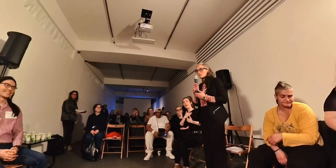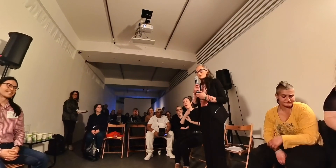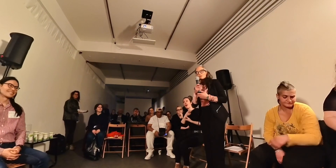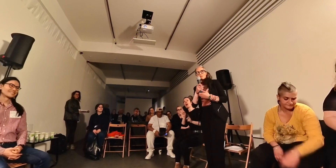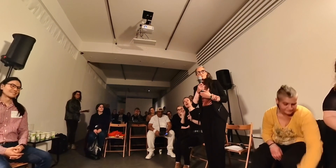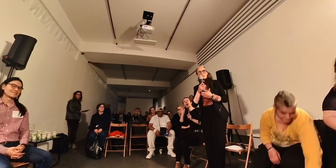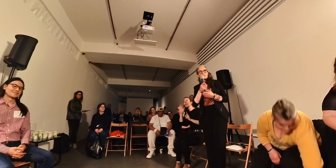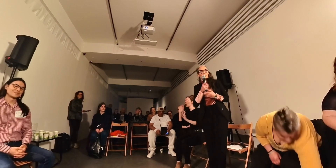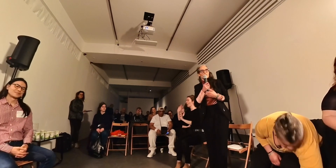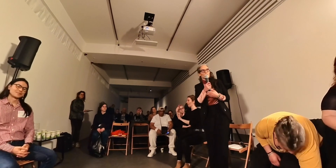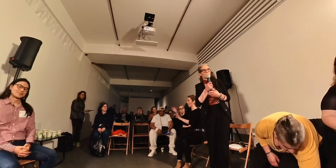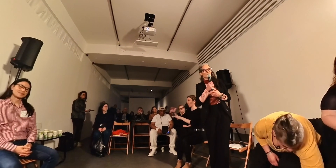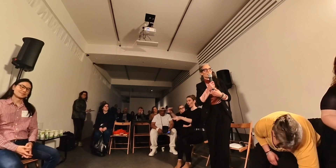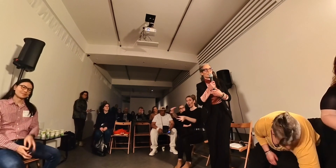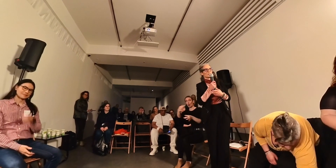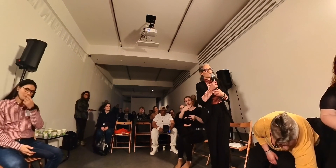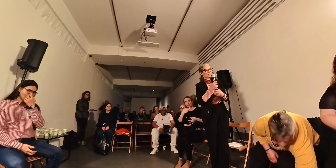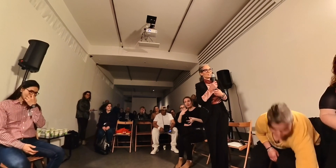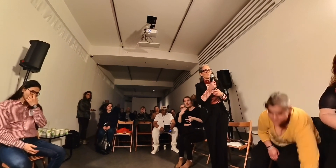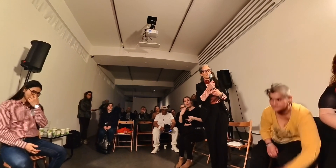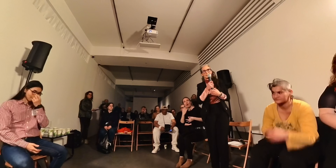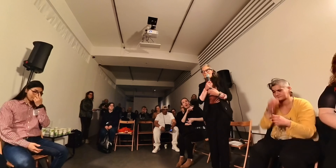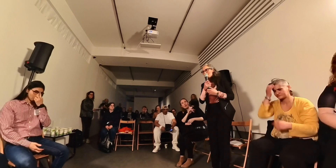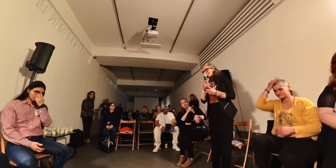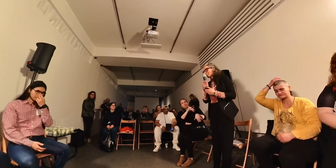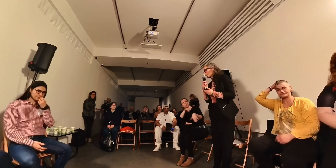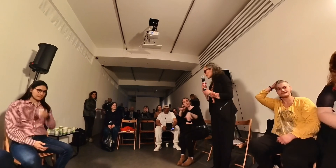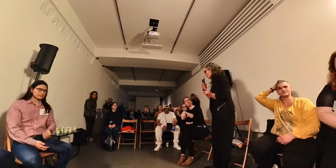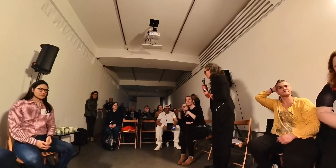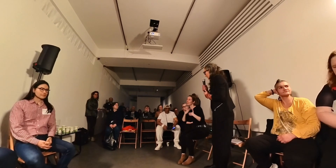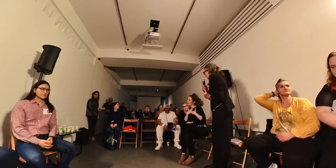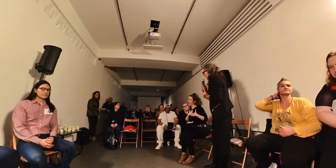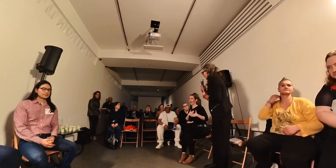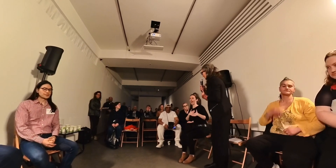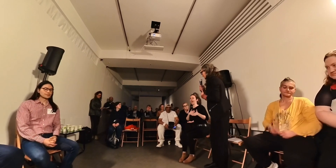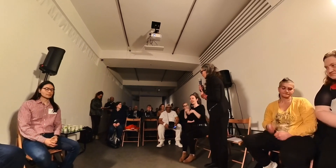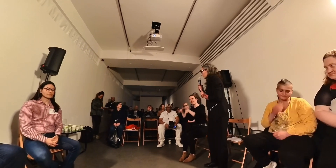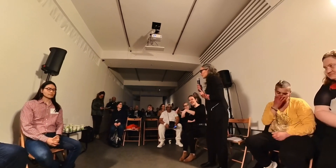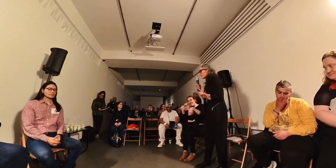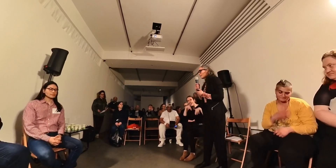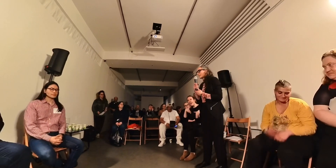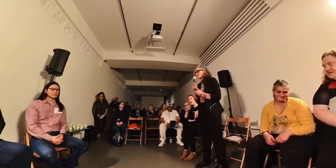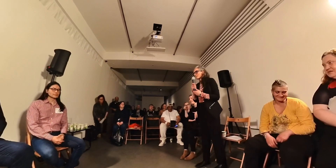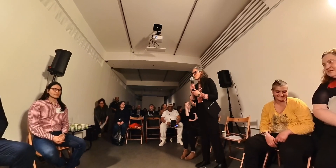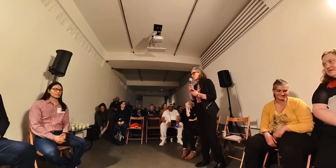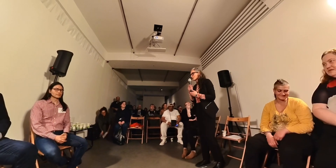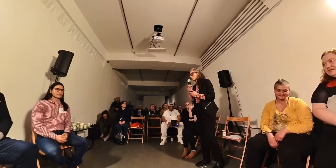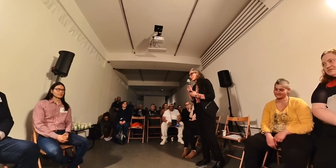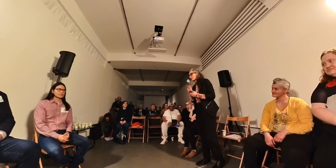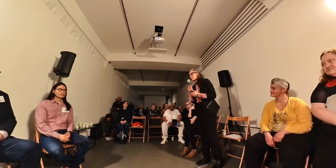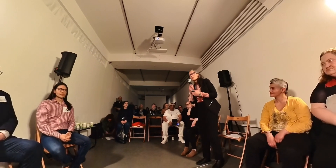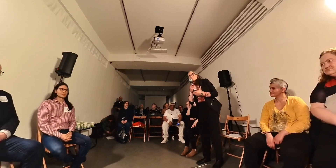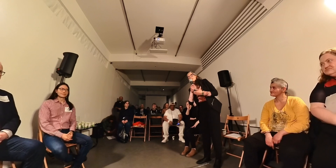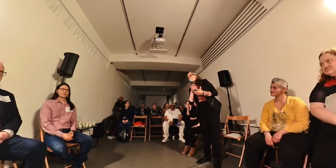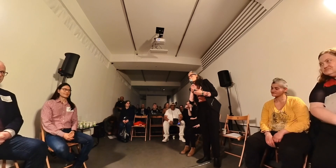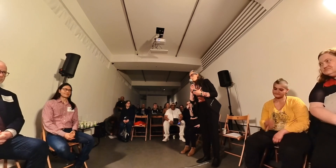že pozvání do diskuze přijali všichni tady ti hosté, které tady dnes vidíte, a začnu